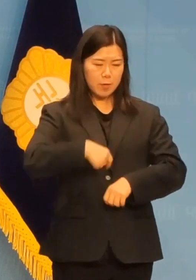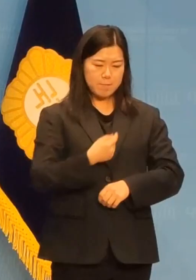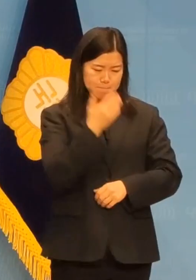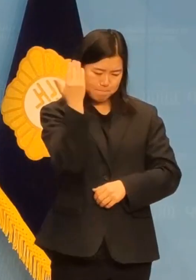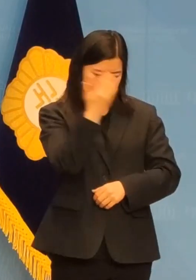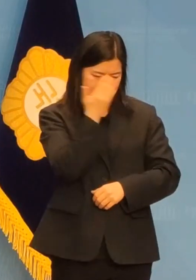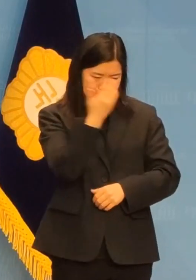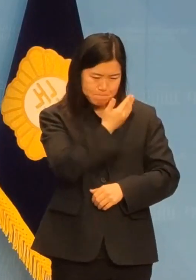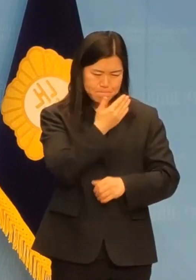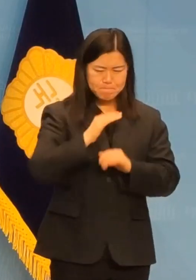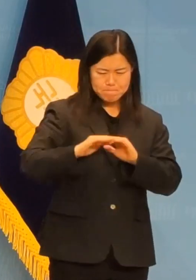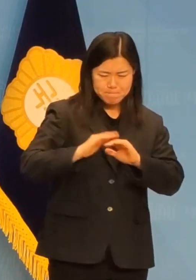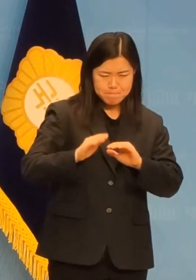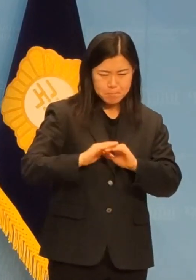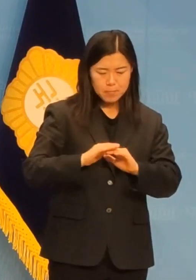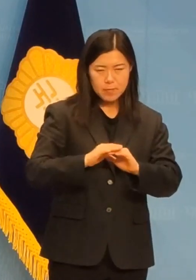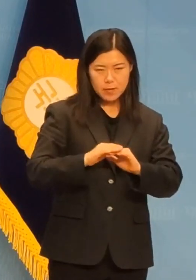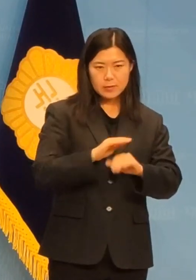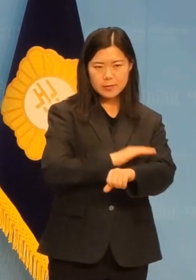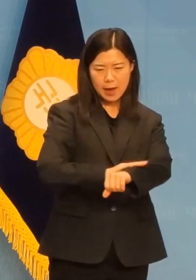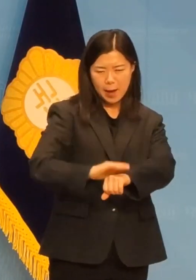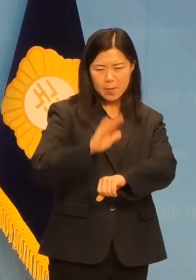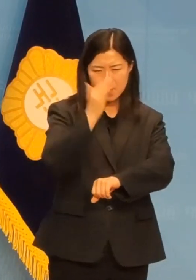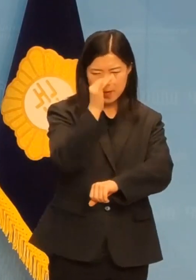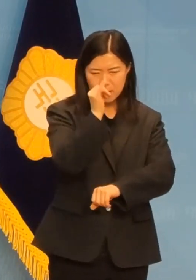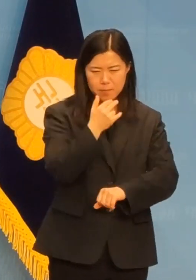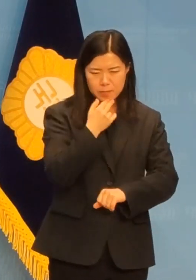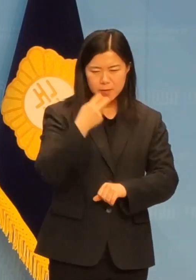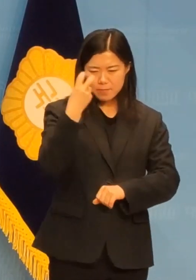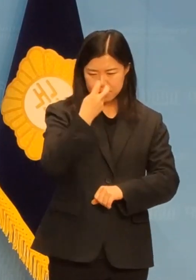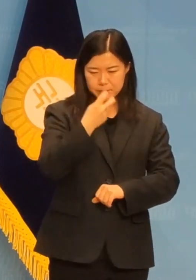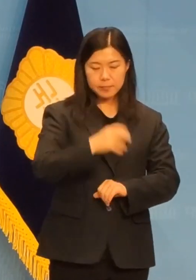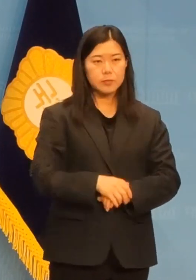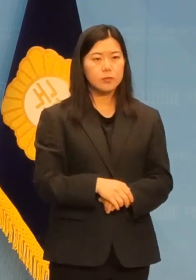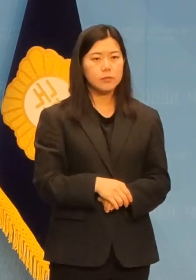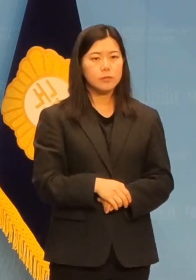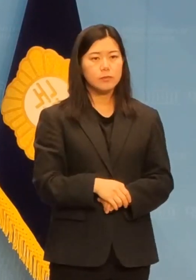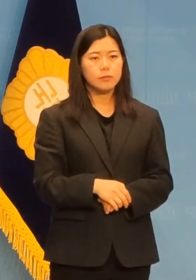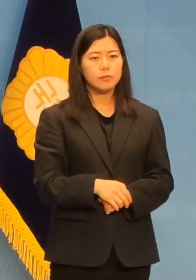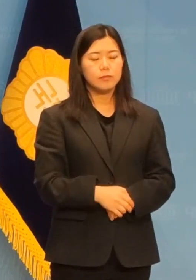쇄신이 끝까지 이행되는지 엄중히 지켜보겠습니다.